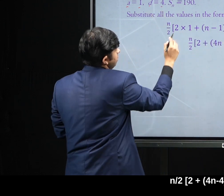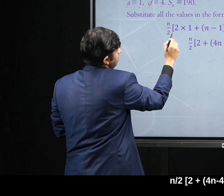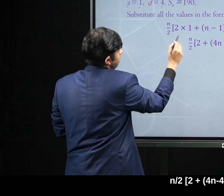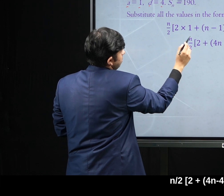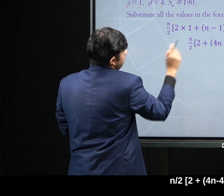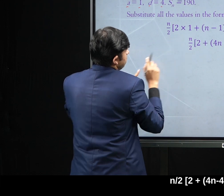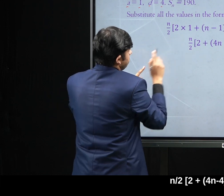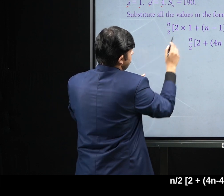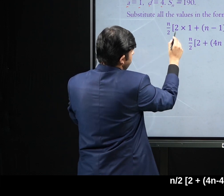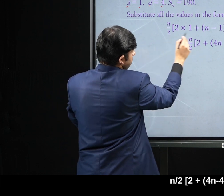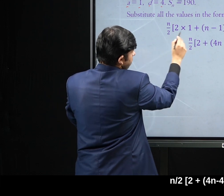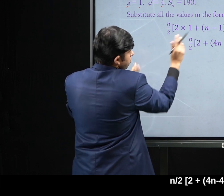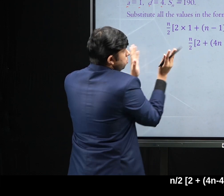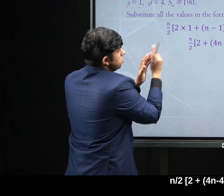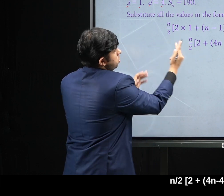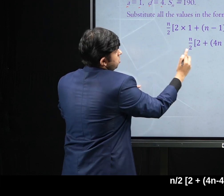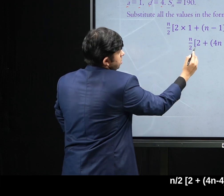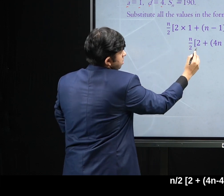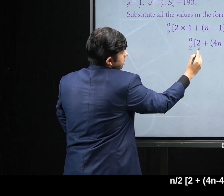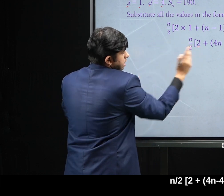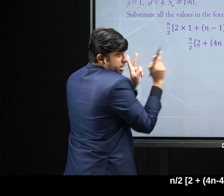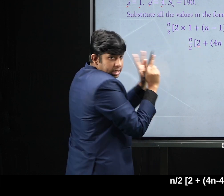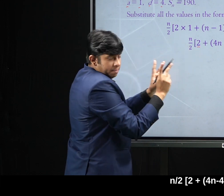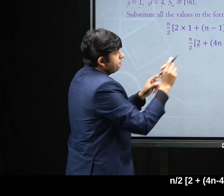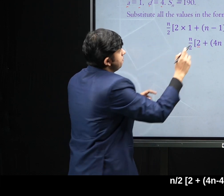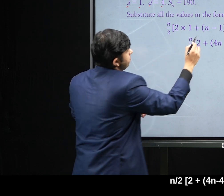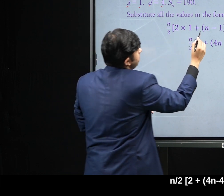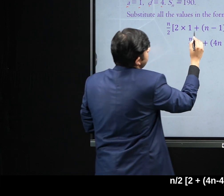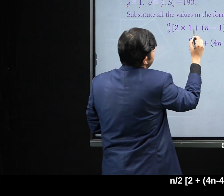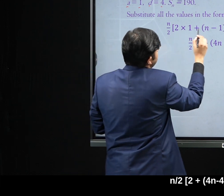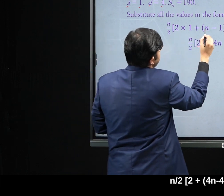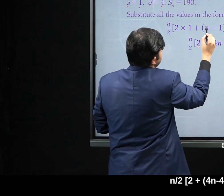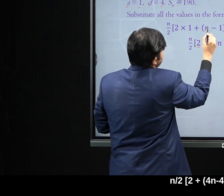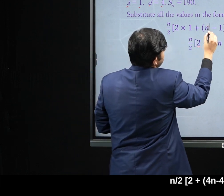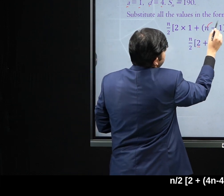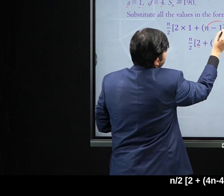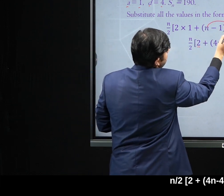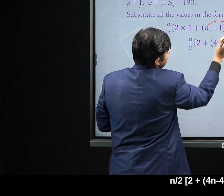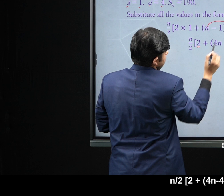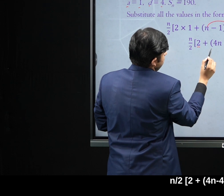n/2 into 2 plus 4n minus 4 is equal to 190.